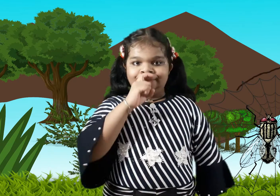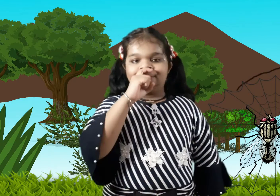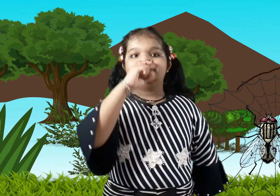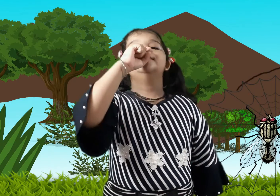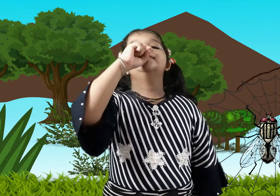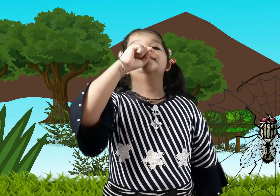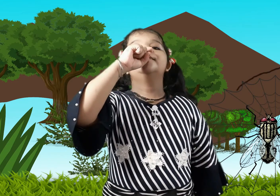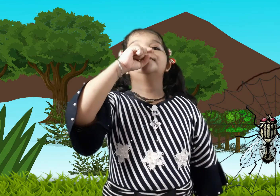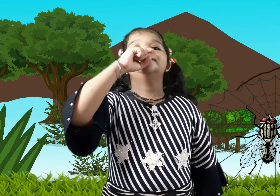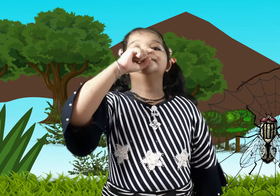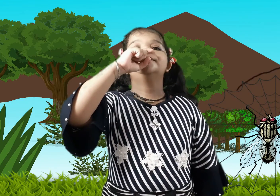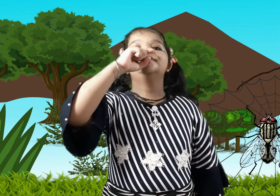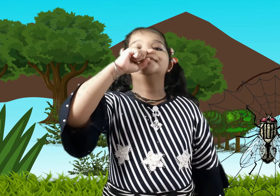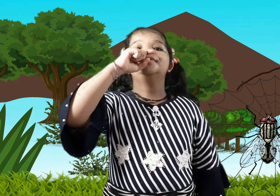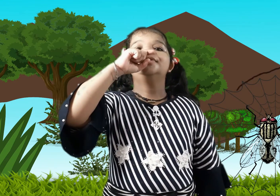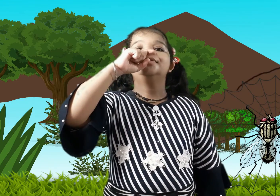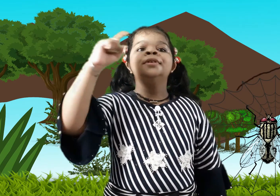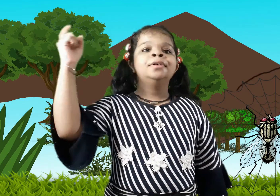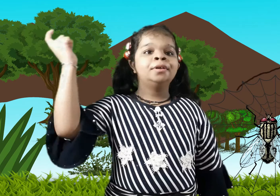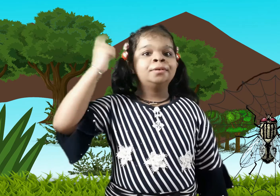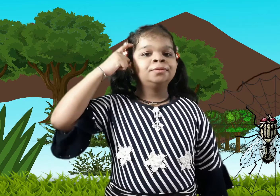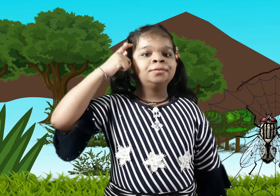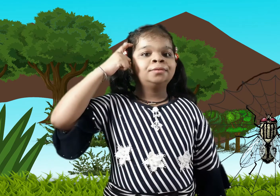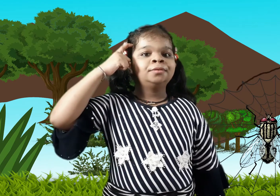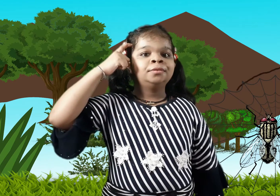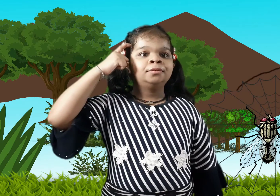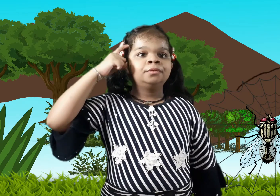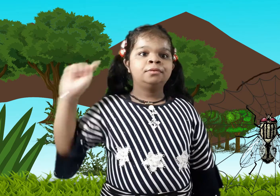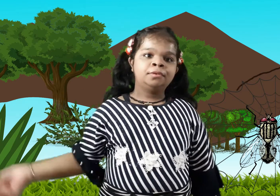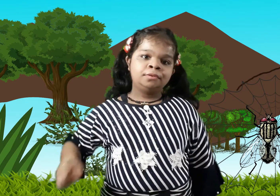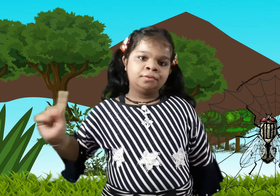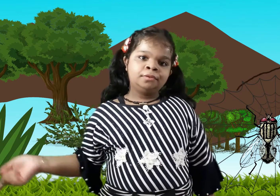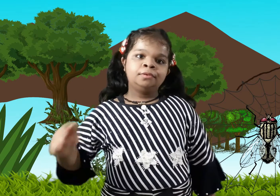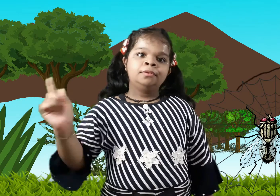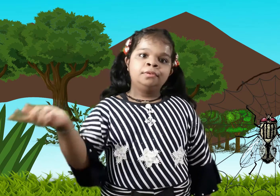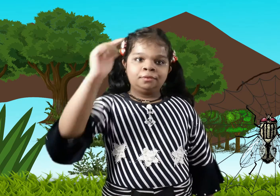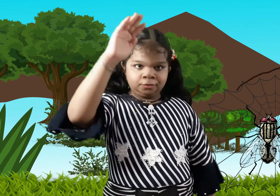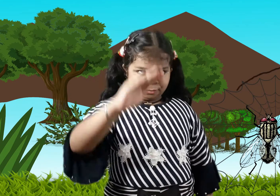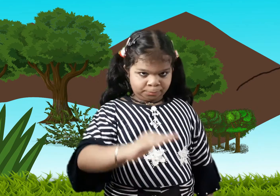कि घमंड का सर हमेशा नीचा होता है।